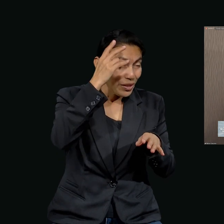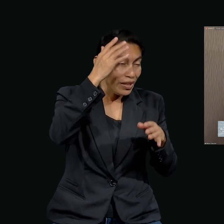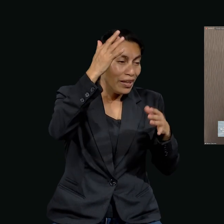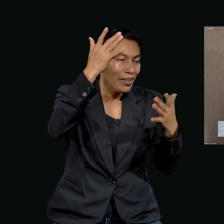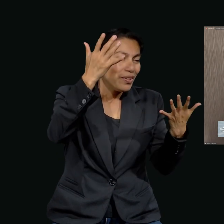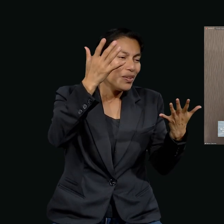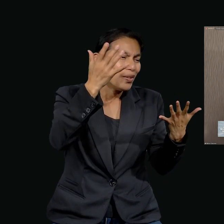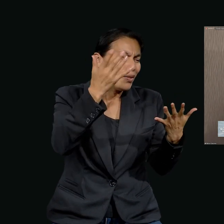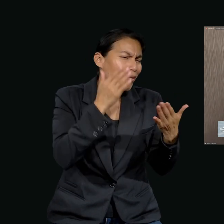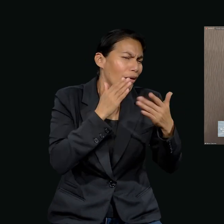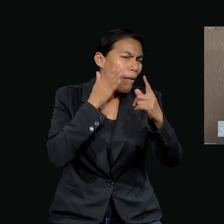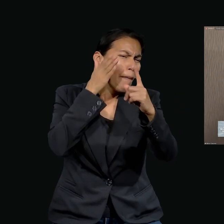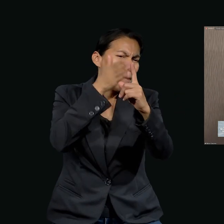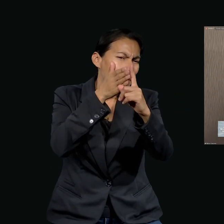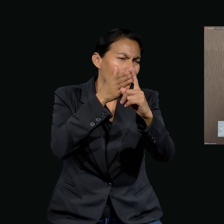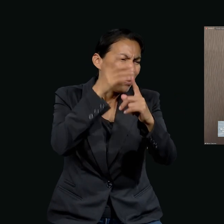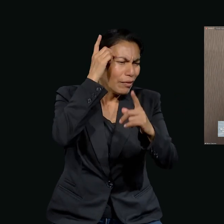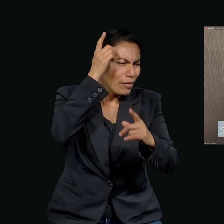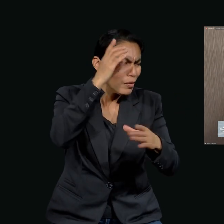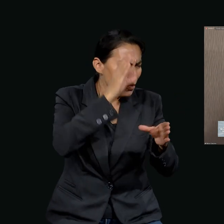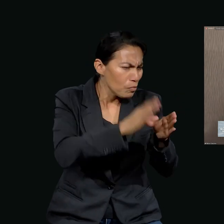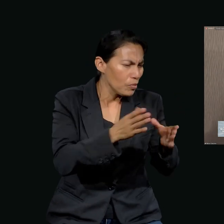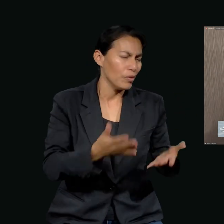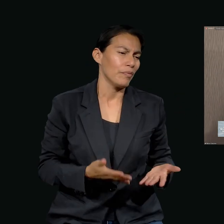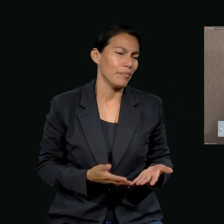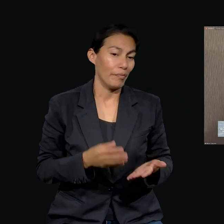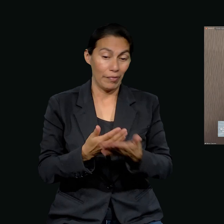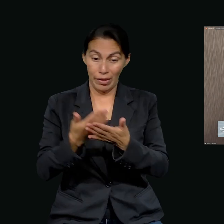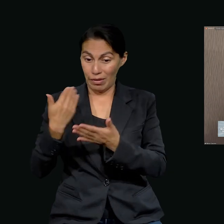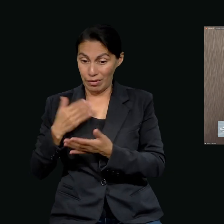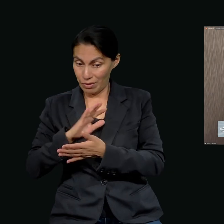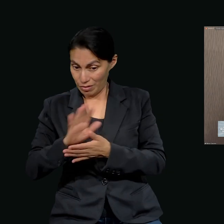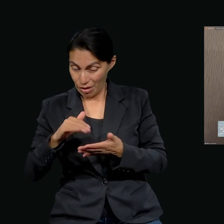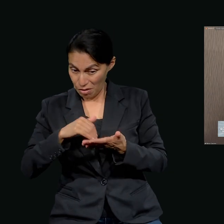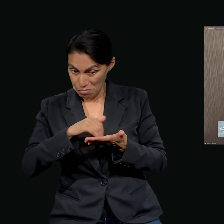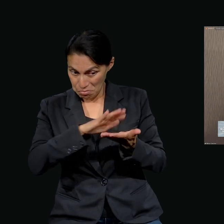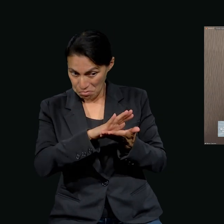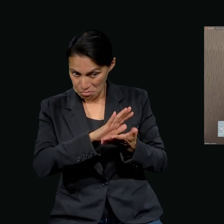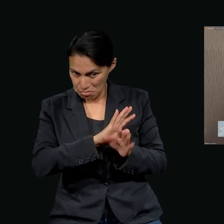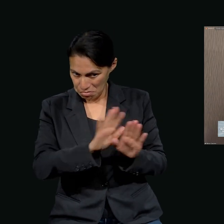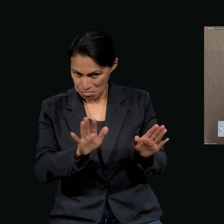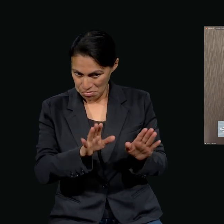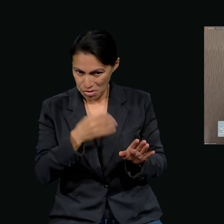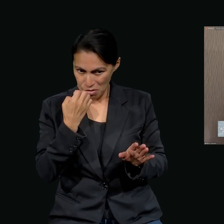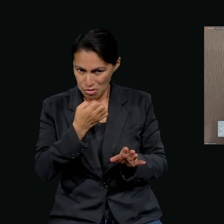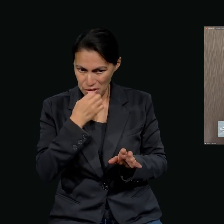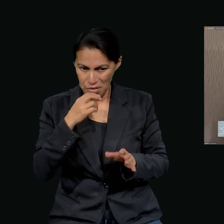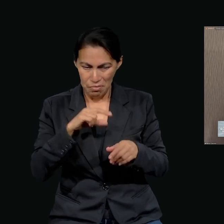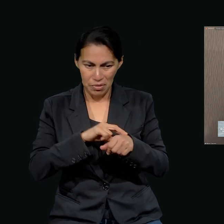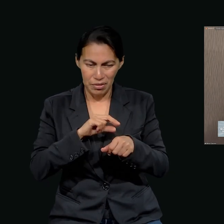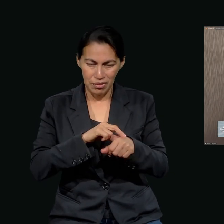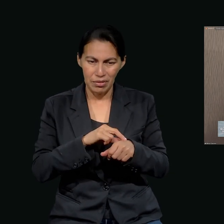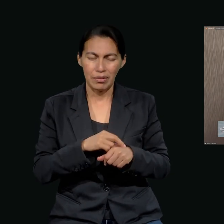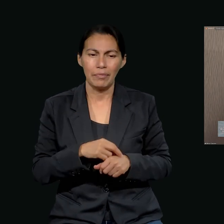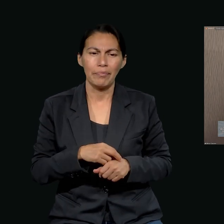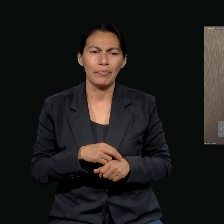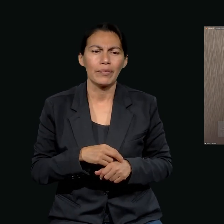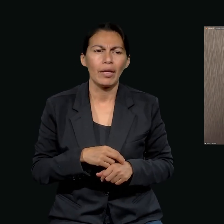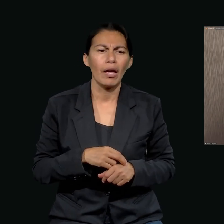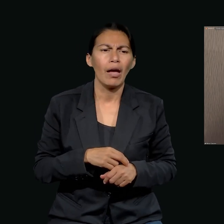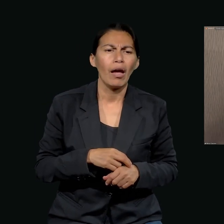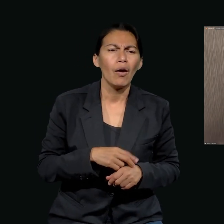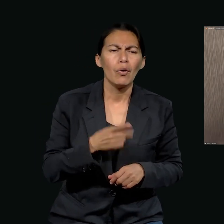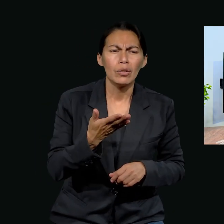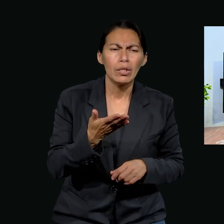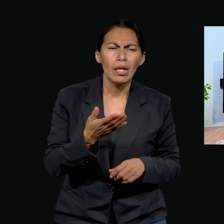sueño. Bueno, a estas alturas usted ya había sido dado de baja de la escuela de medicina. ¿En qué año se